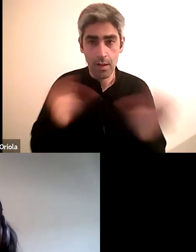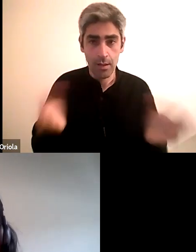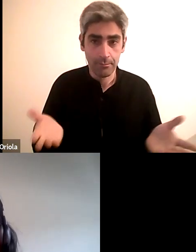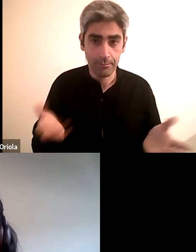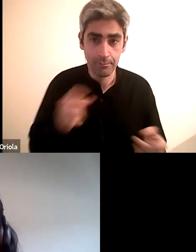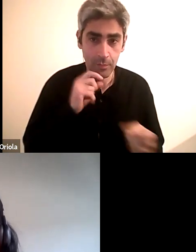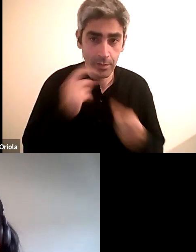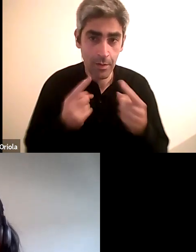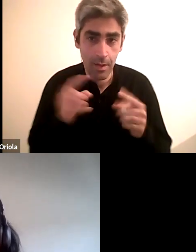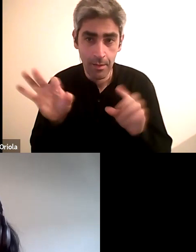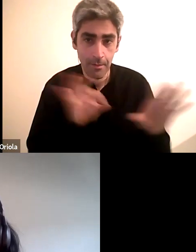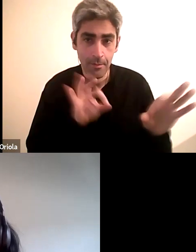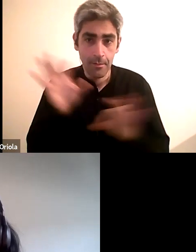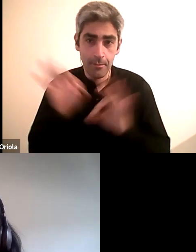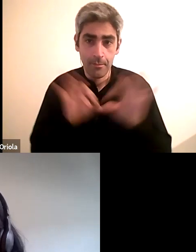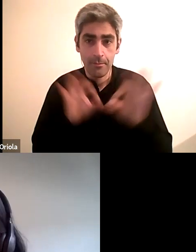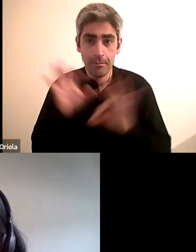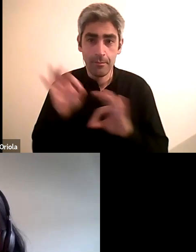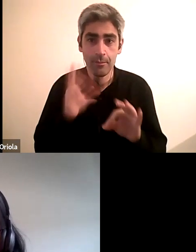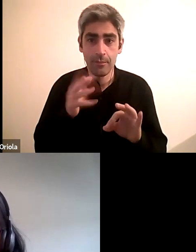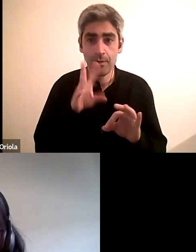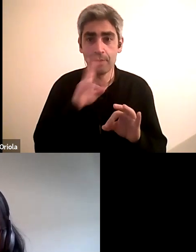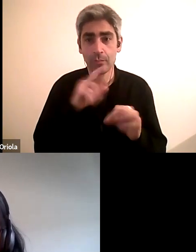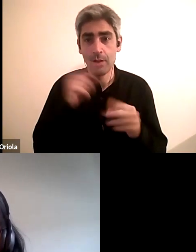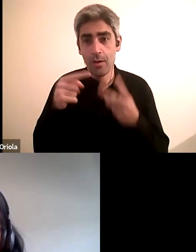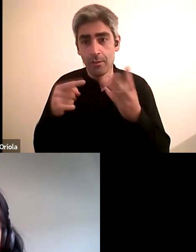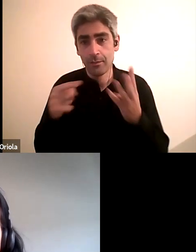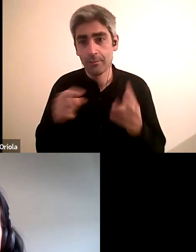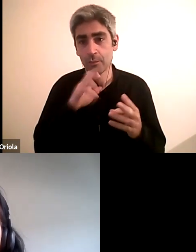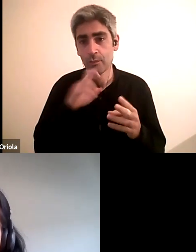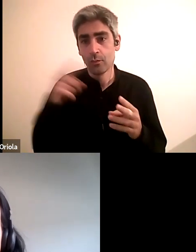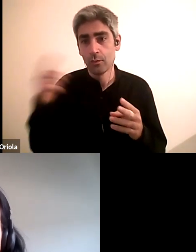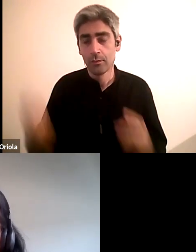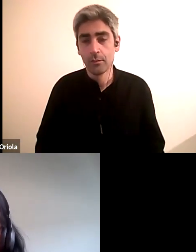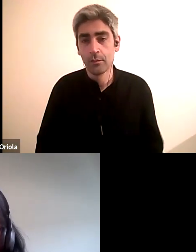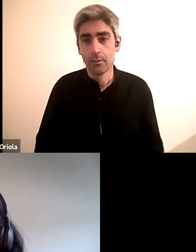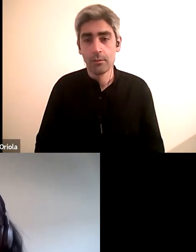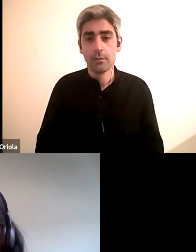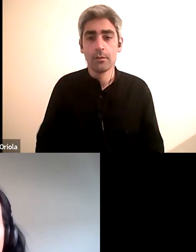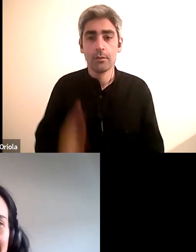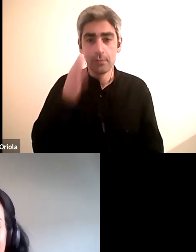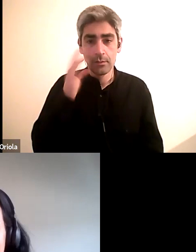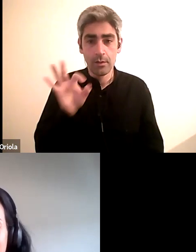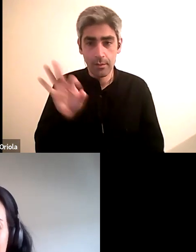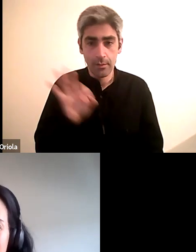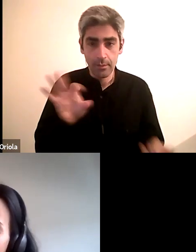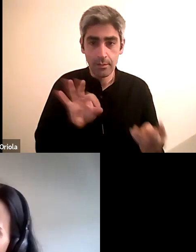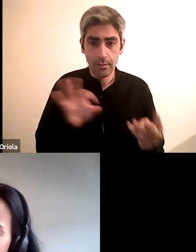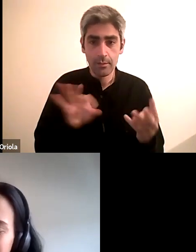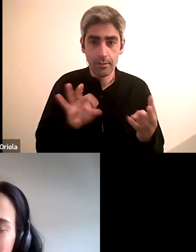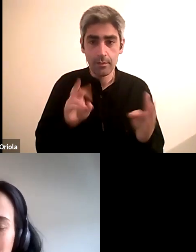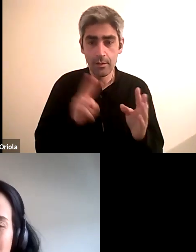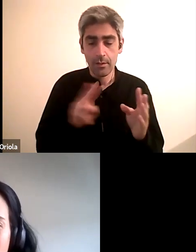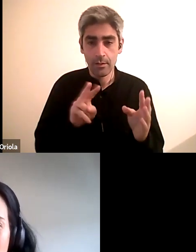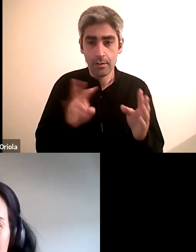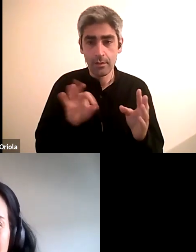responder a algumas quando se vai responder a algumas, talvez esteja a responder a outras. Estou a tentar fazer a leitura